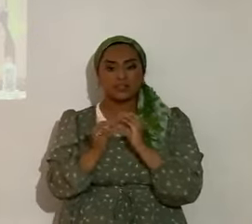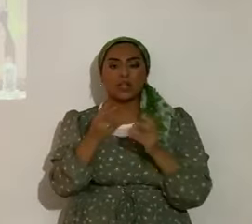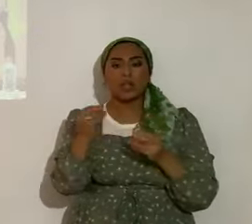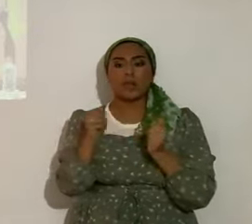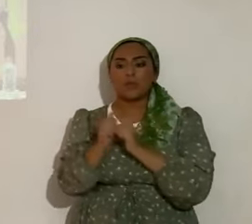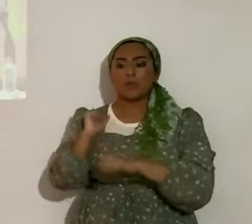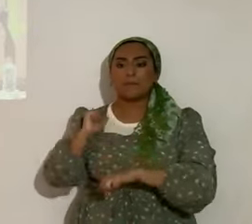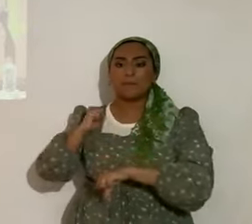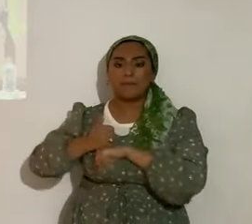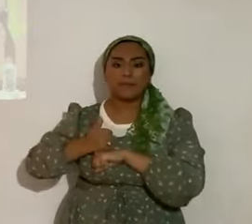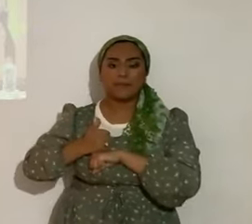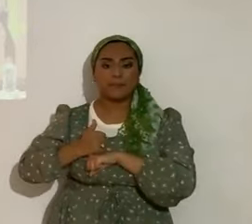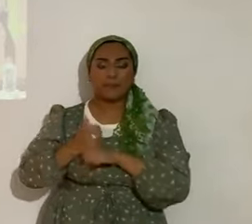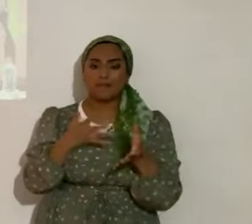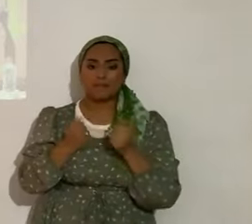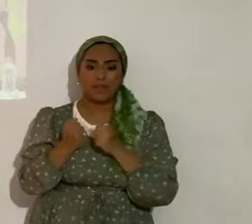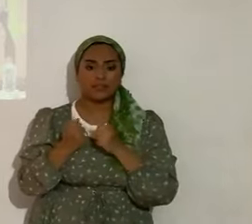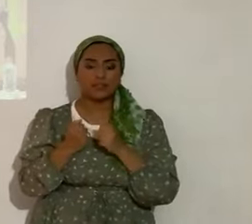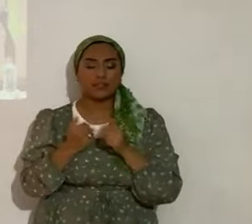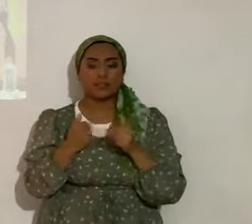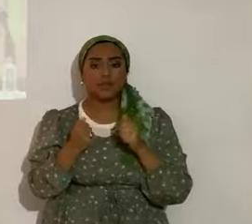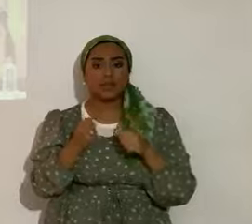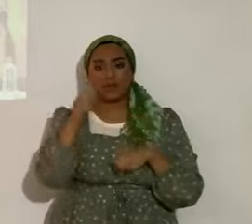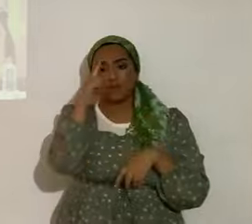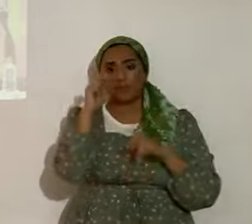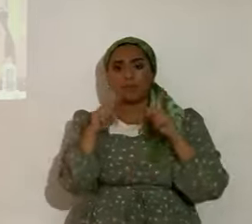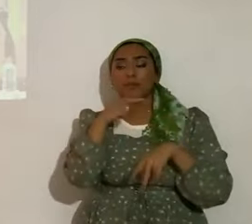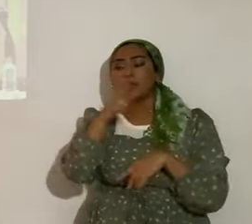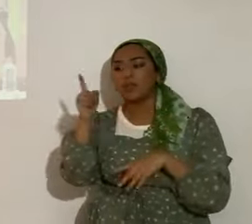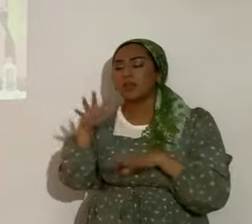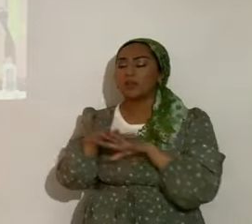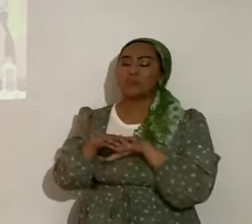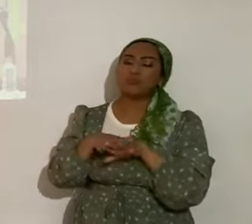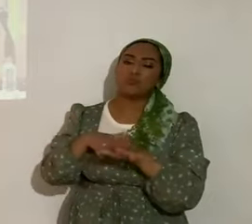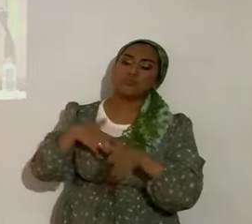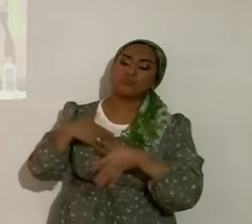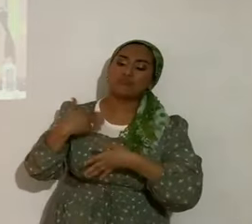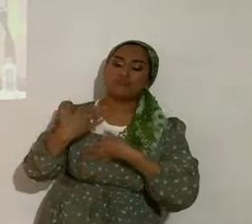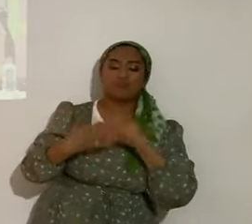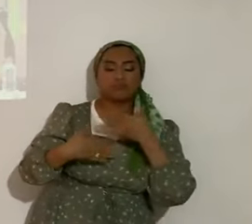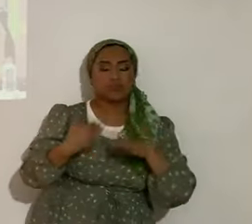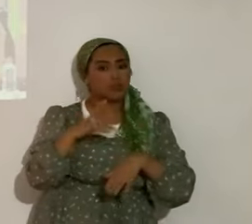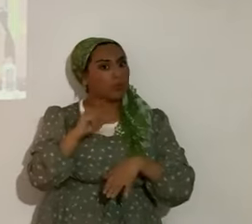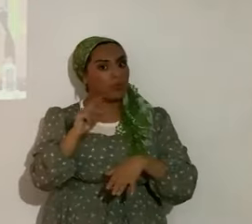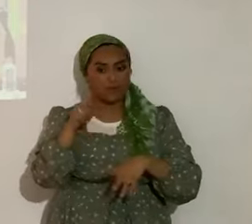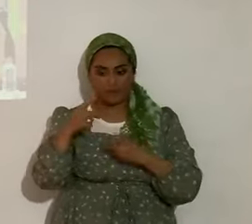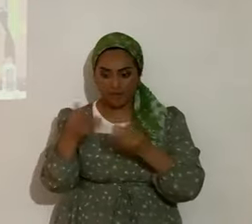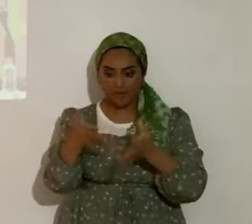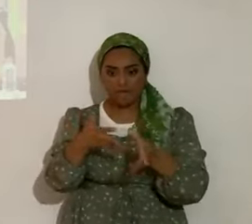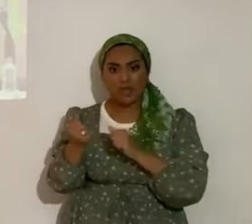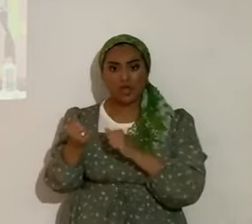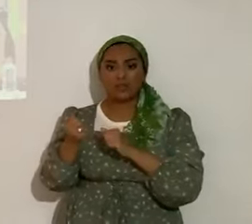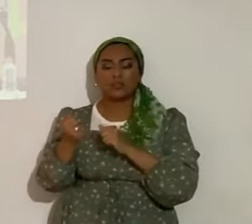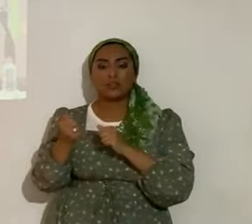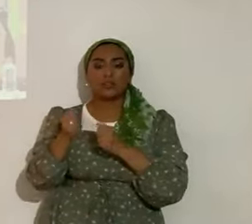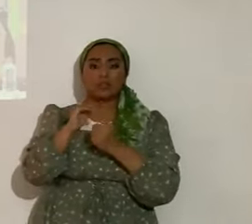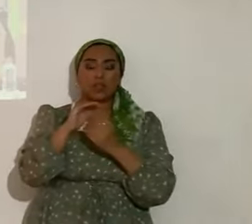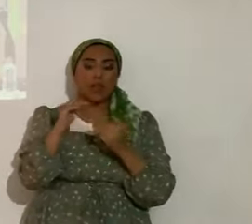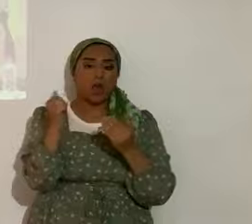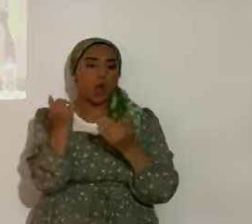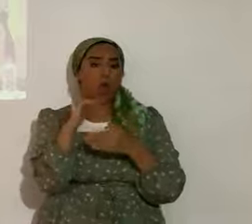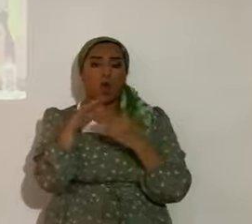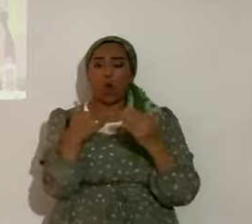firmeza. Rápido. Porque la gente como que va muy lenta y no debe de actuar rápido. Repito, todas las